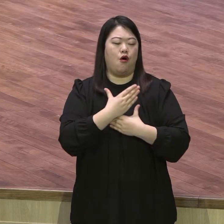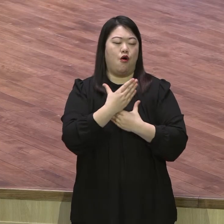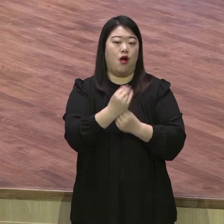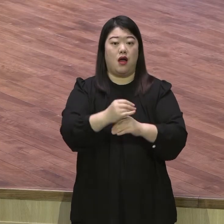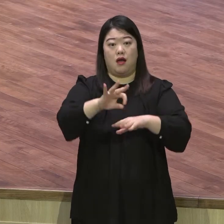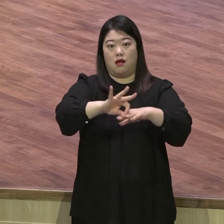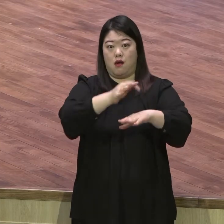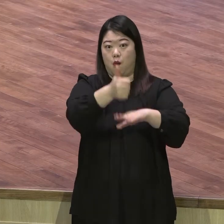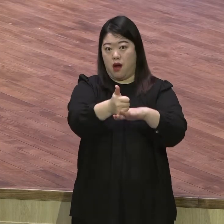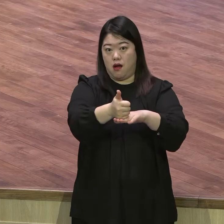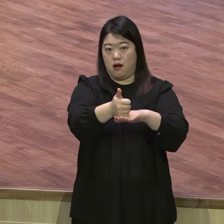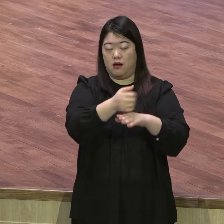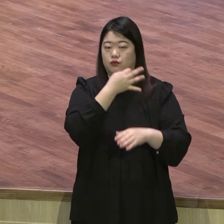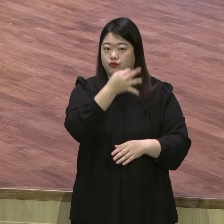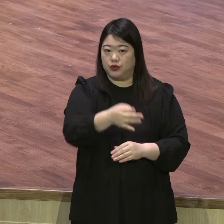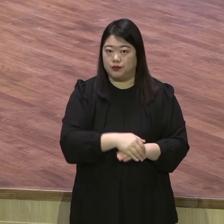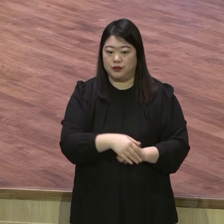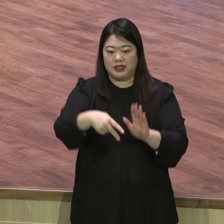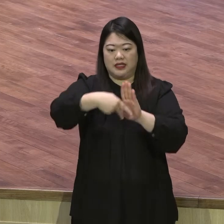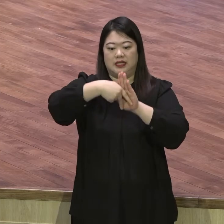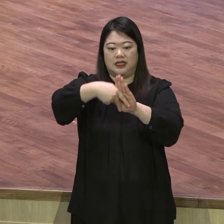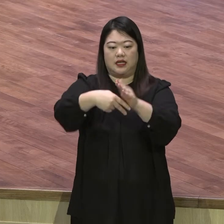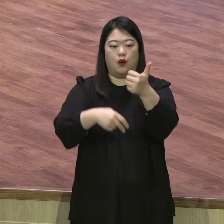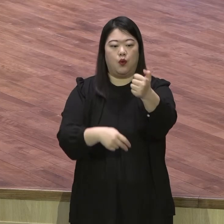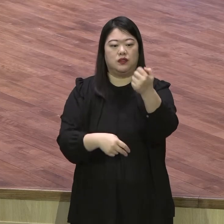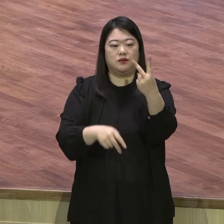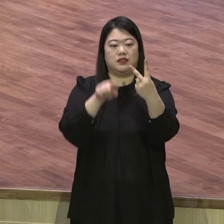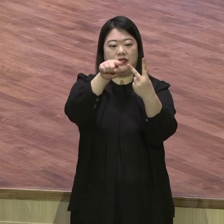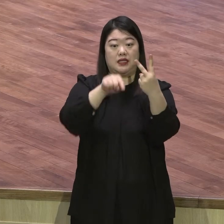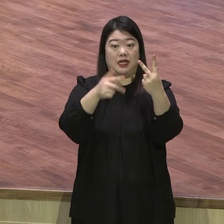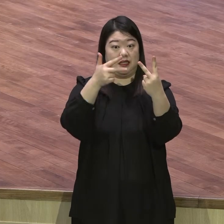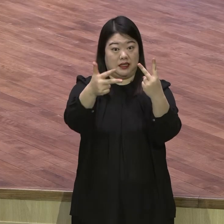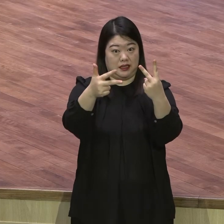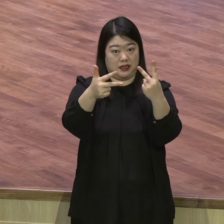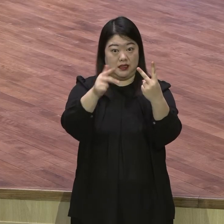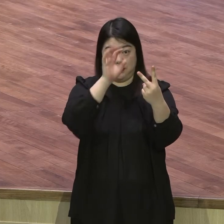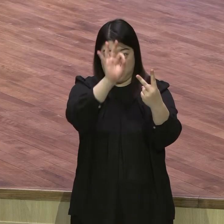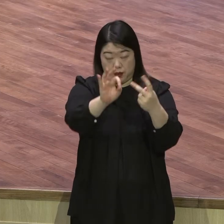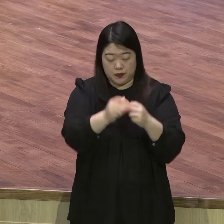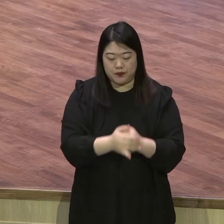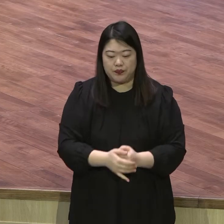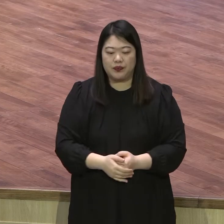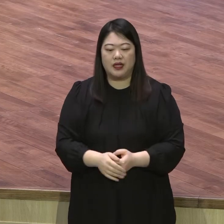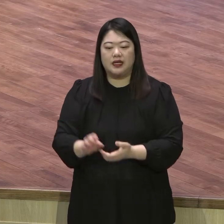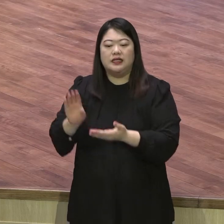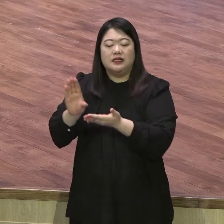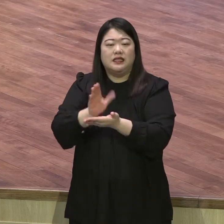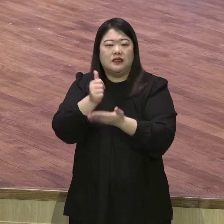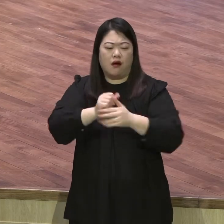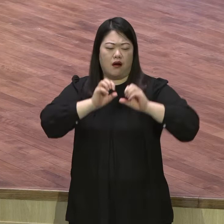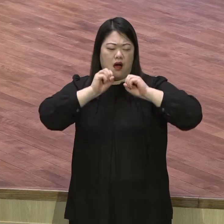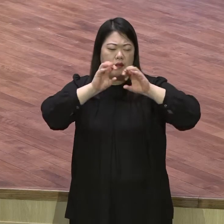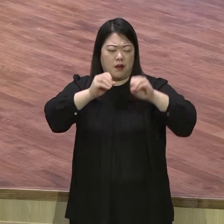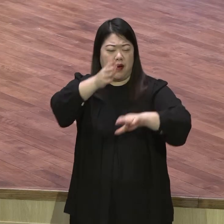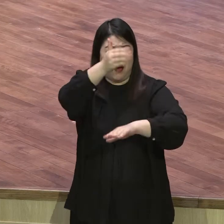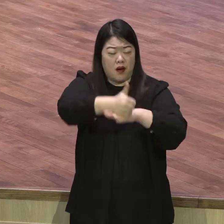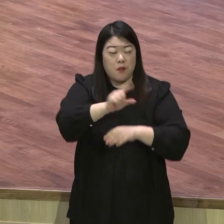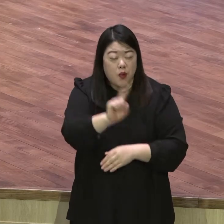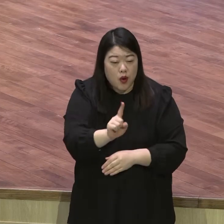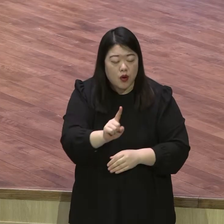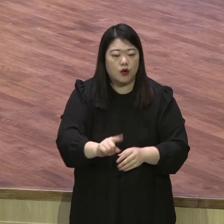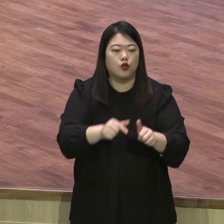평강의 왕이라. 그리고 이사야 52장 7절에 보면 메시아가 전파하는 좋은 소식은 구원과